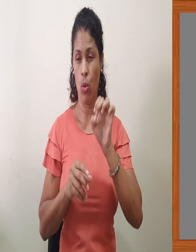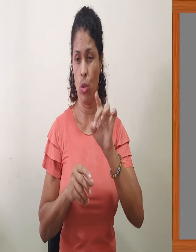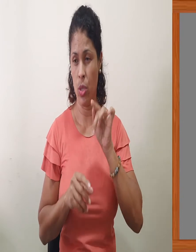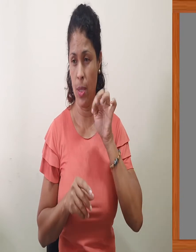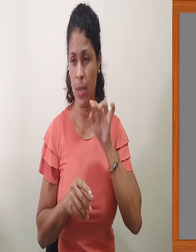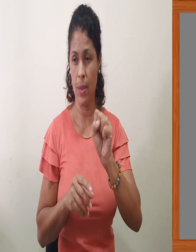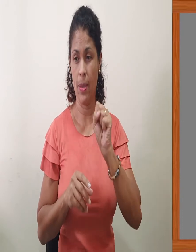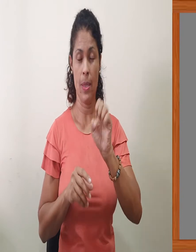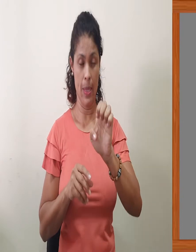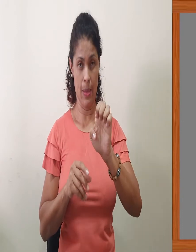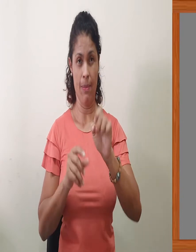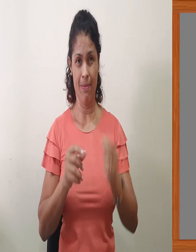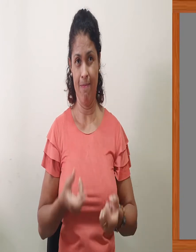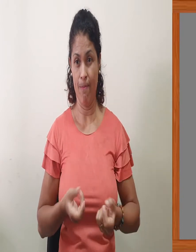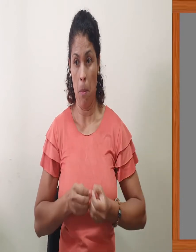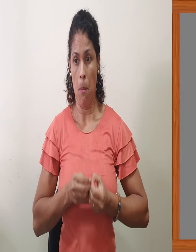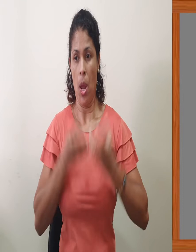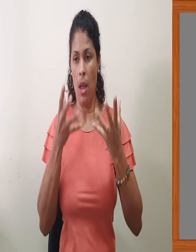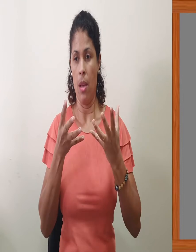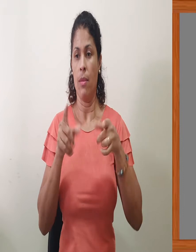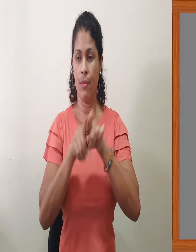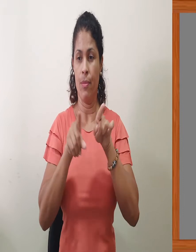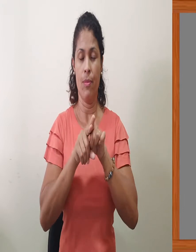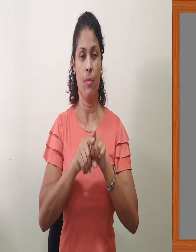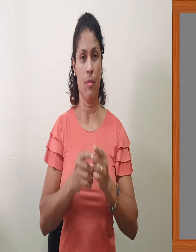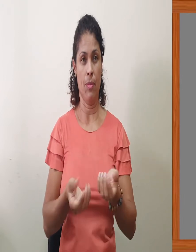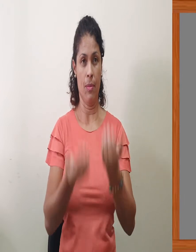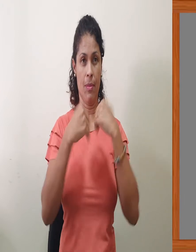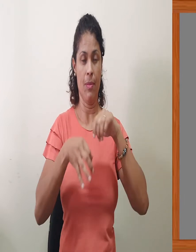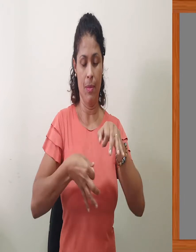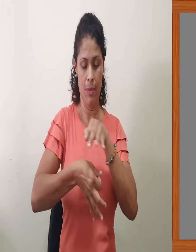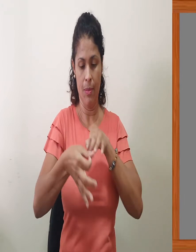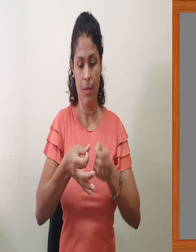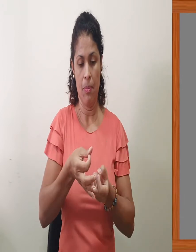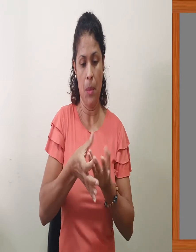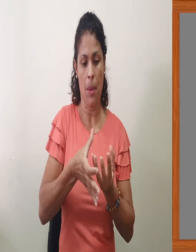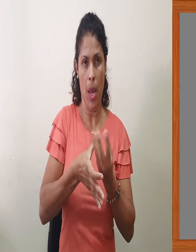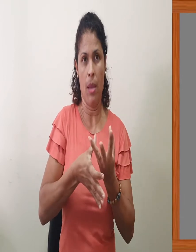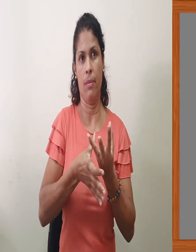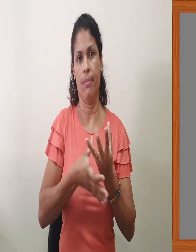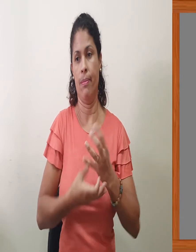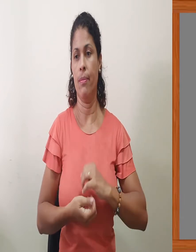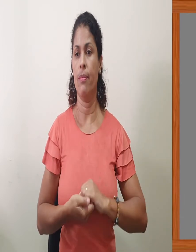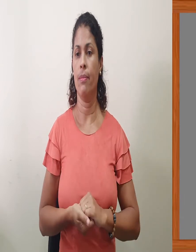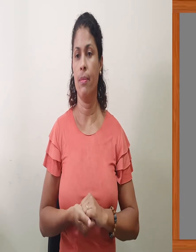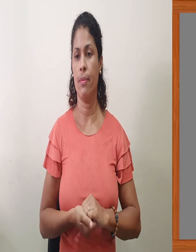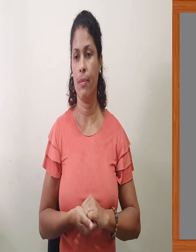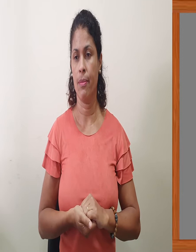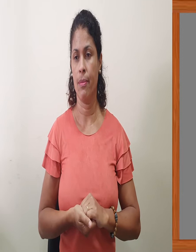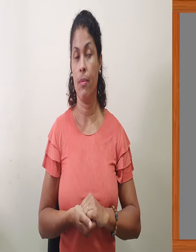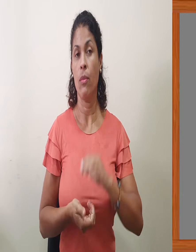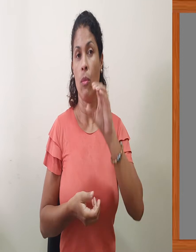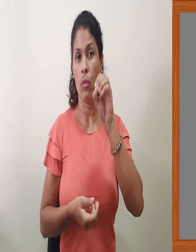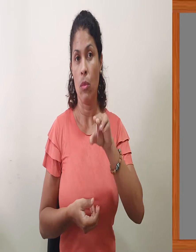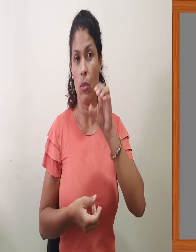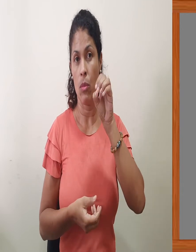por bactérias, como a Helicobacter pylori. Os fatores genéticos são a ativação de